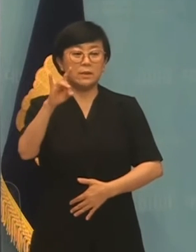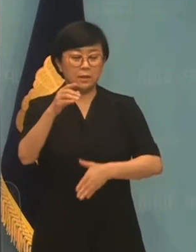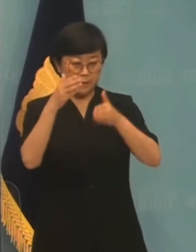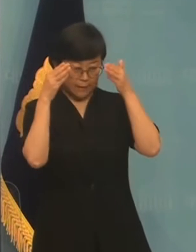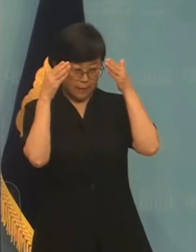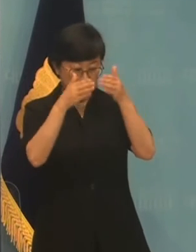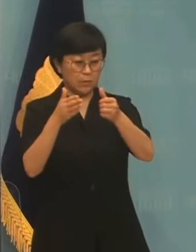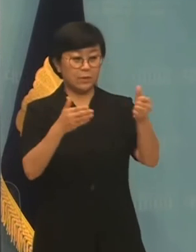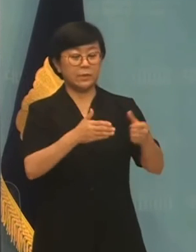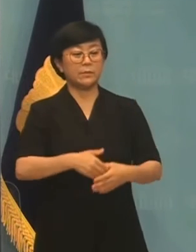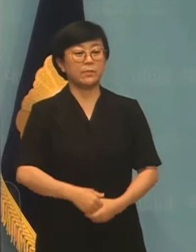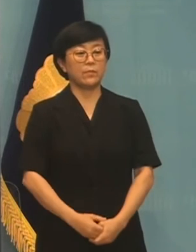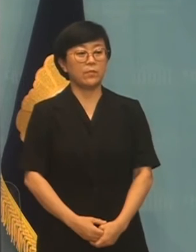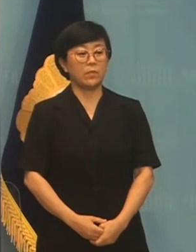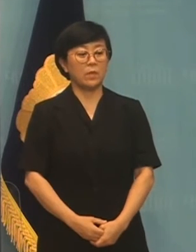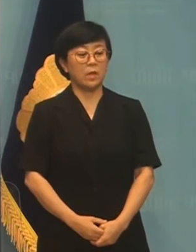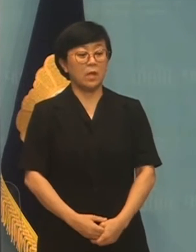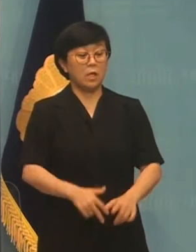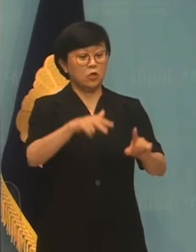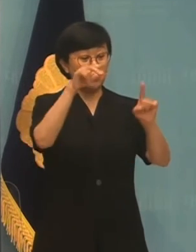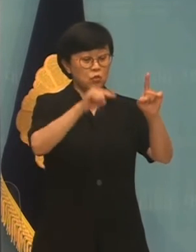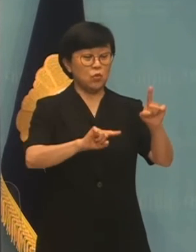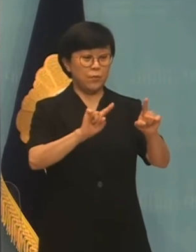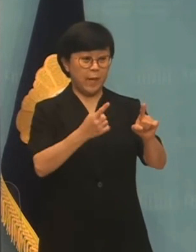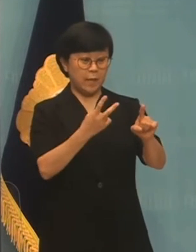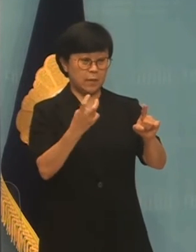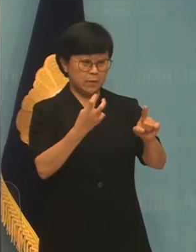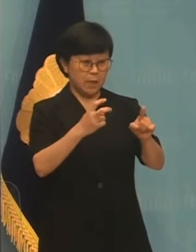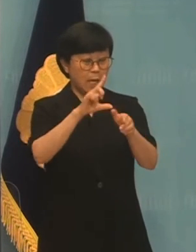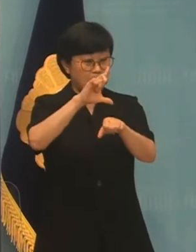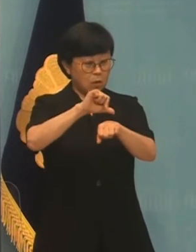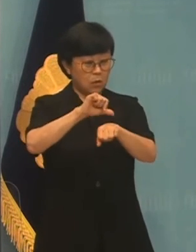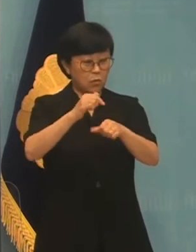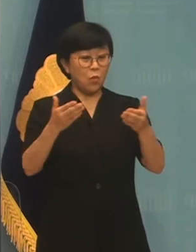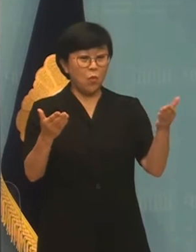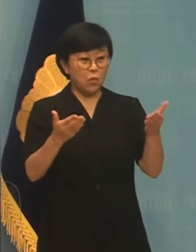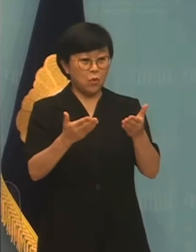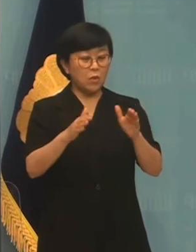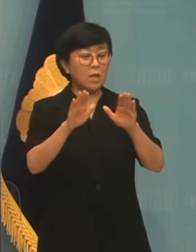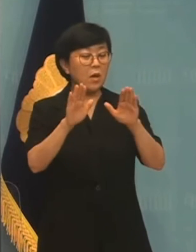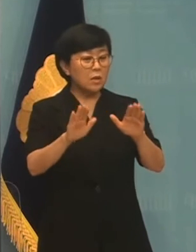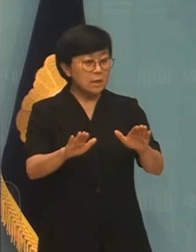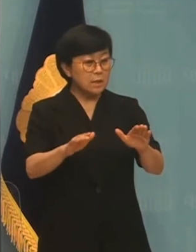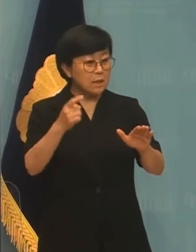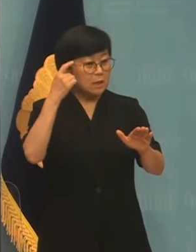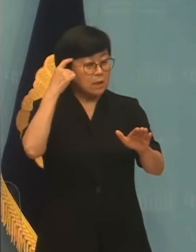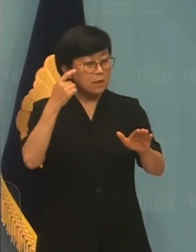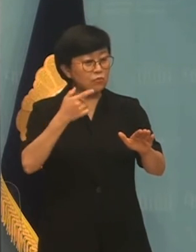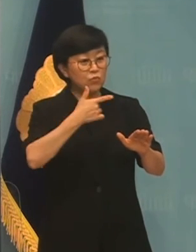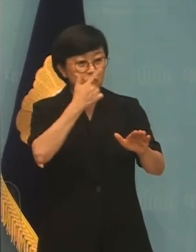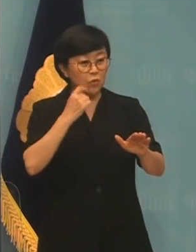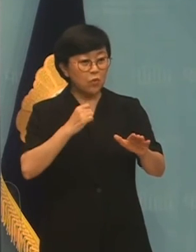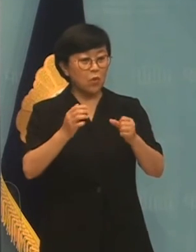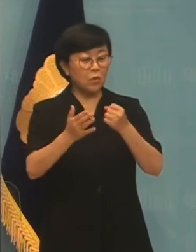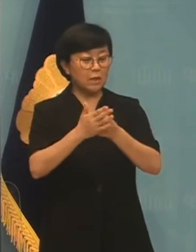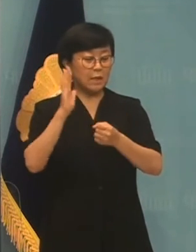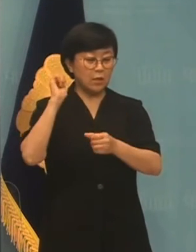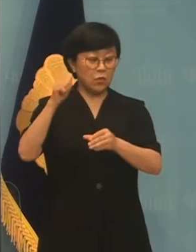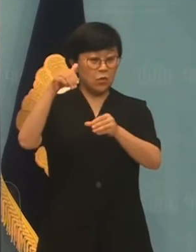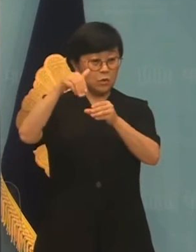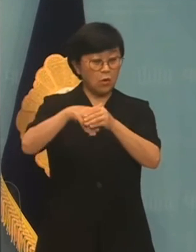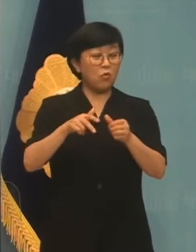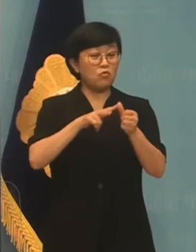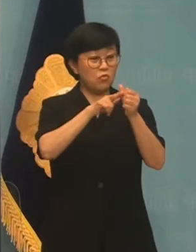직시하기 바랍니다. 주 120시간 노동이라는 현실 인식 수준으로는 대선후보